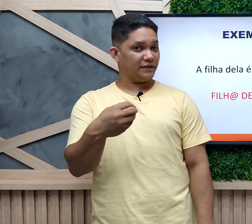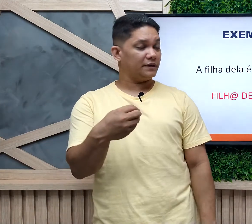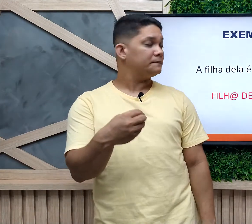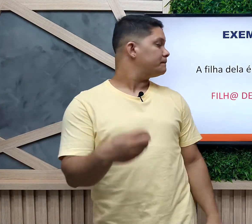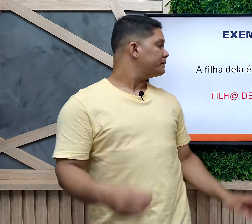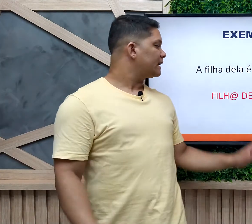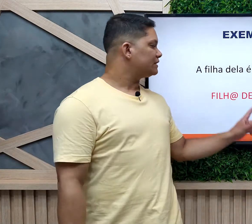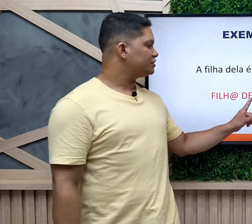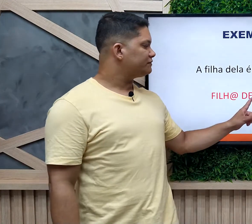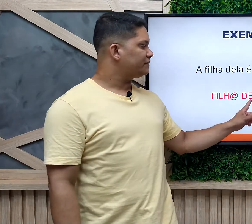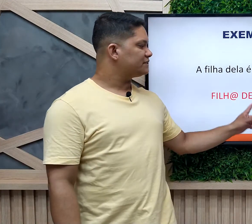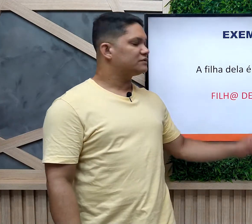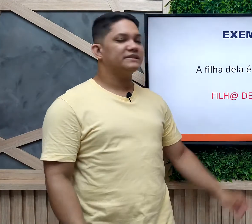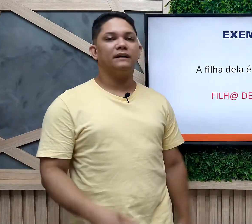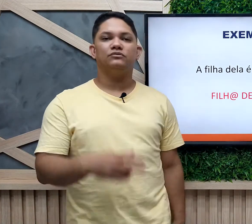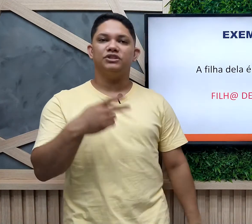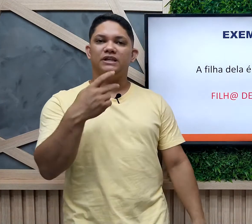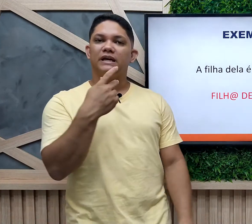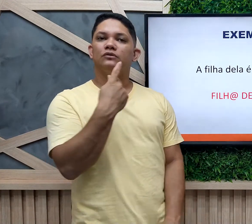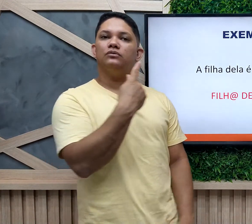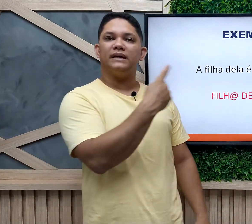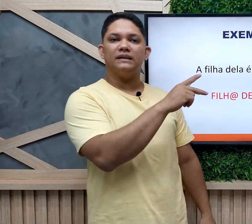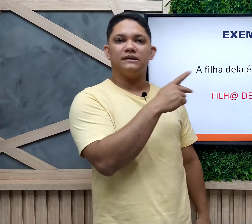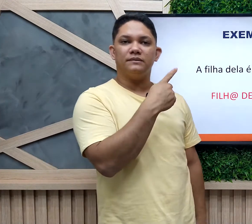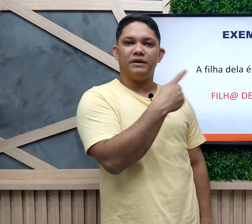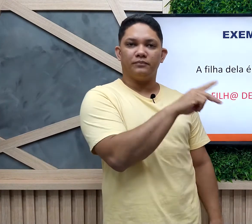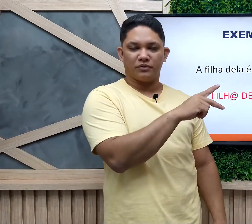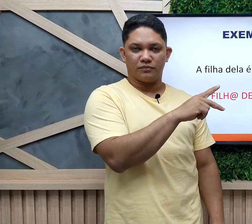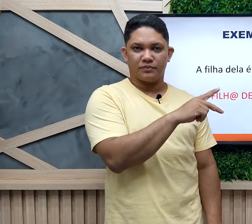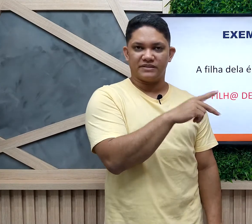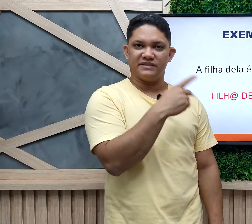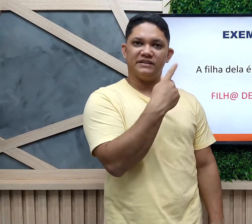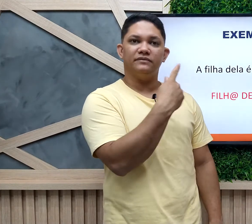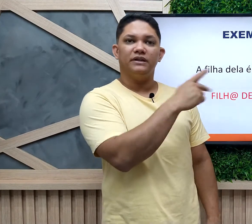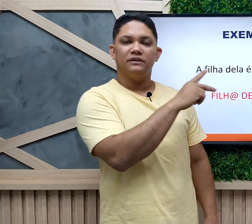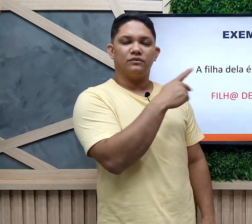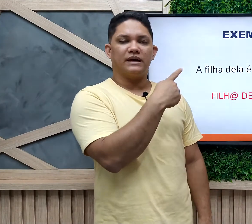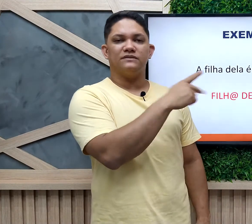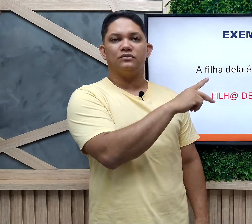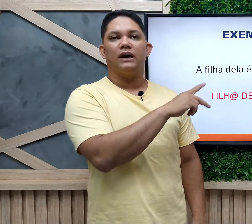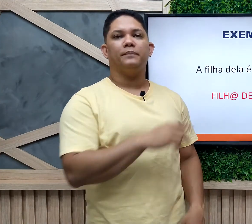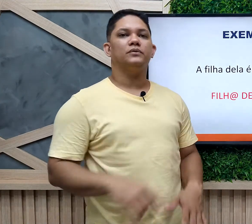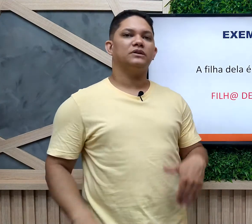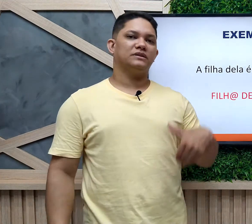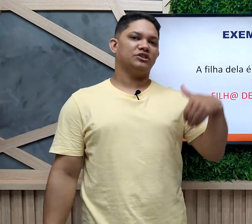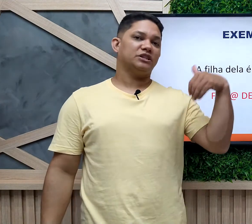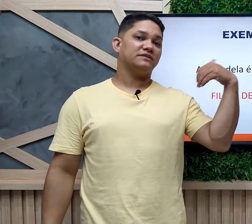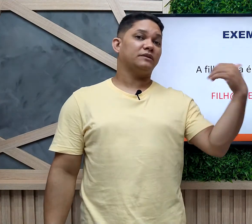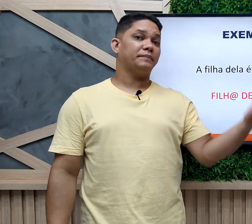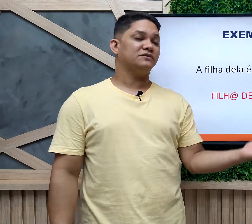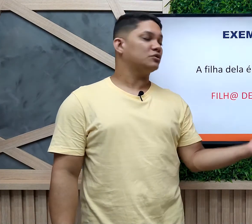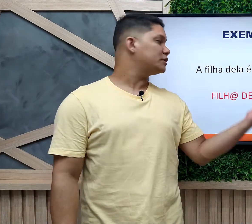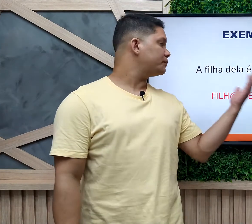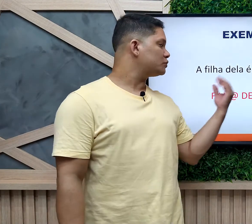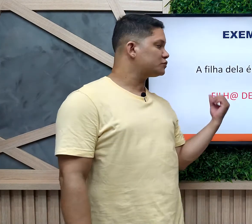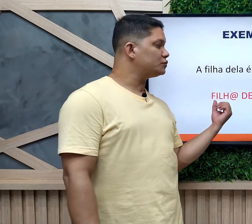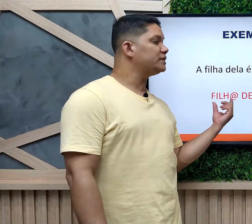filha, a gente vai fazer o sinal de dele ou dela, que também é um pronome possessivo, no caso, apontando na direção da pessoa que possui